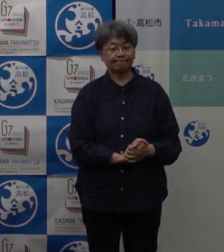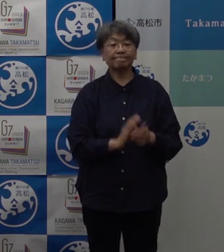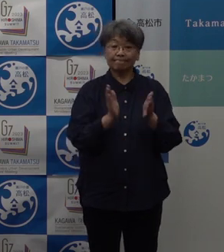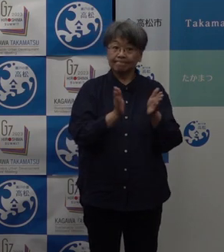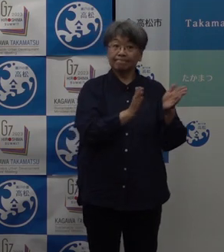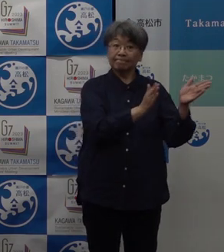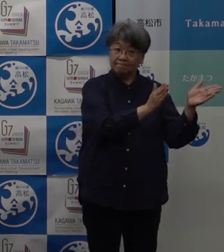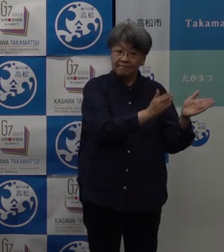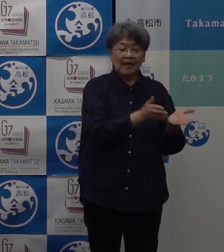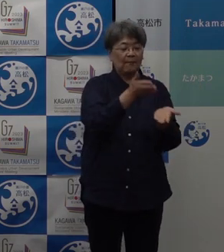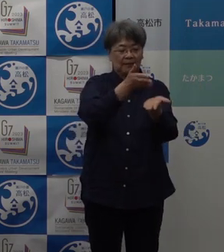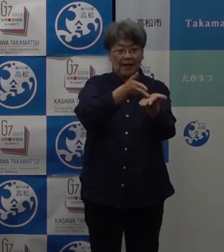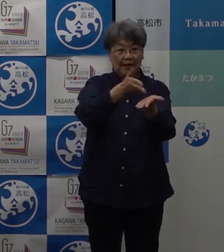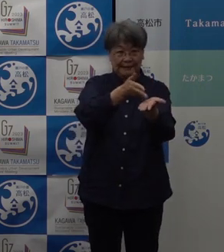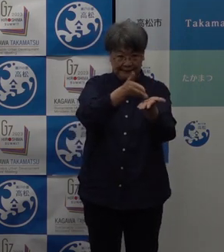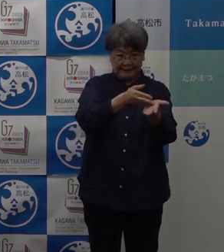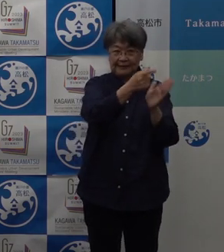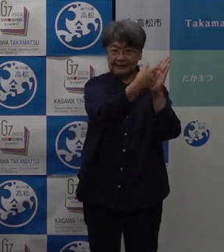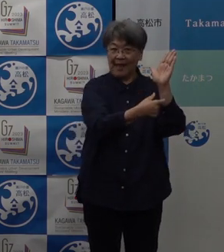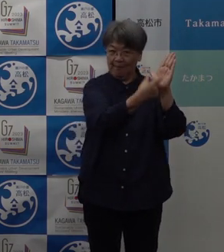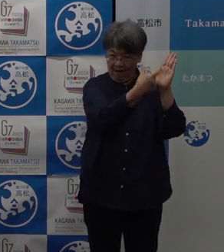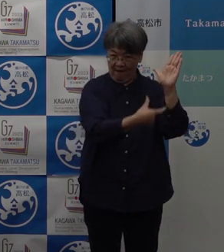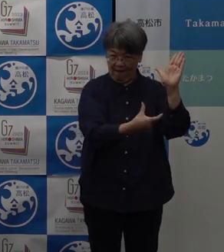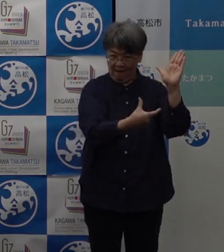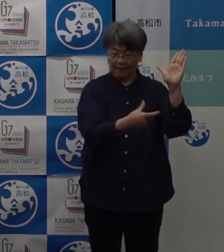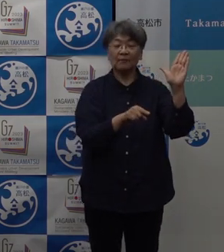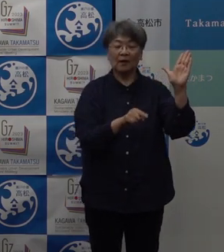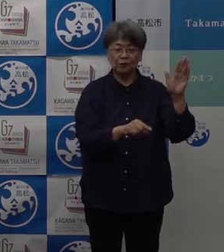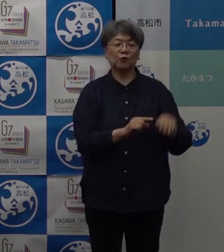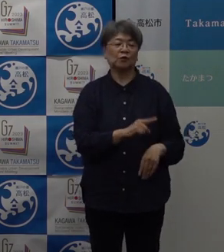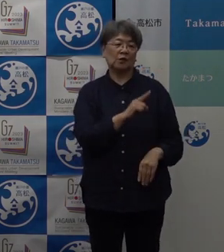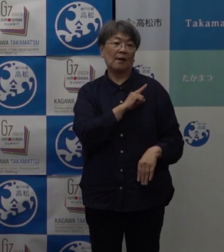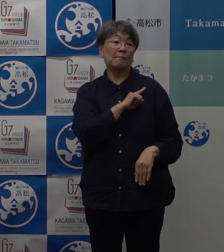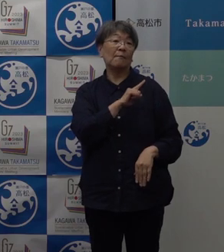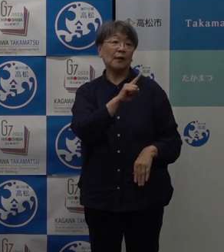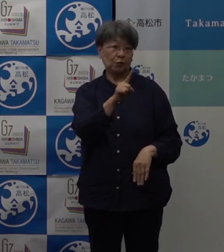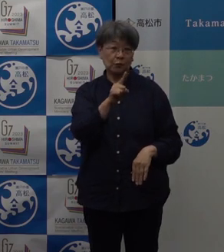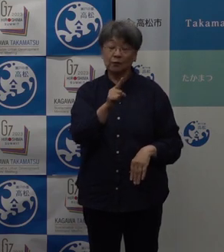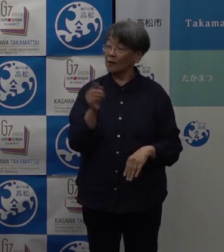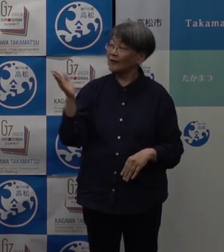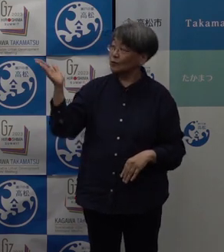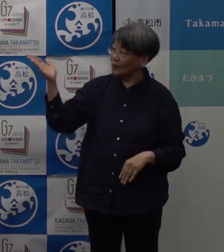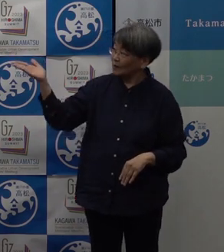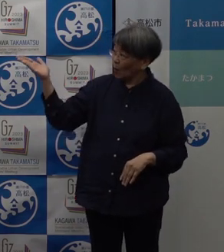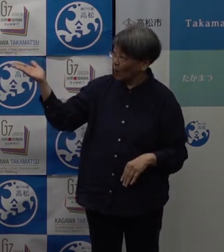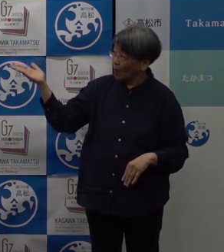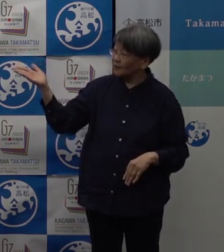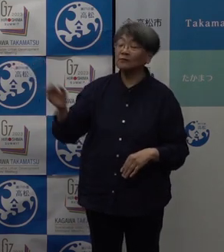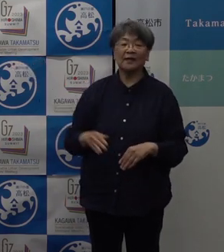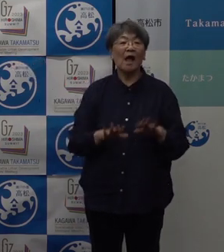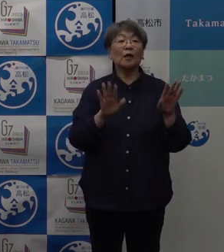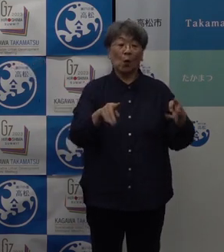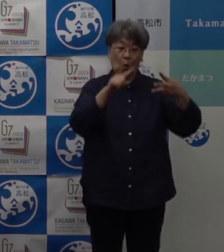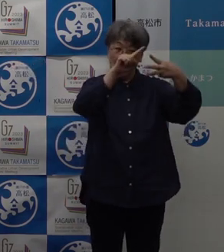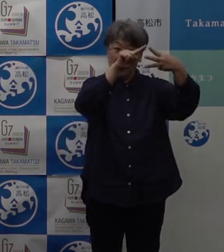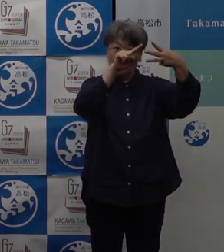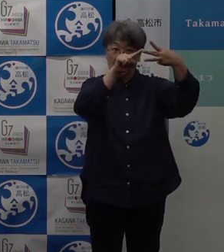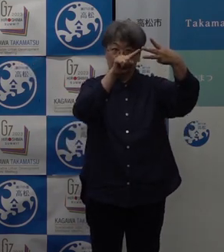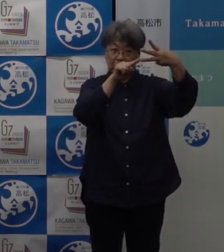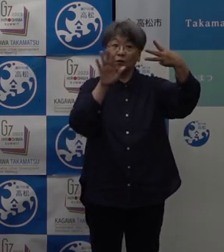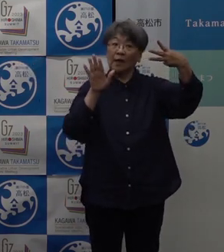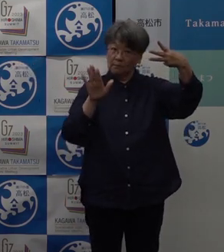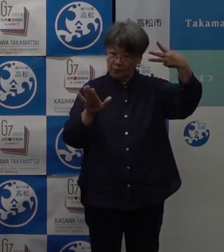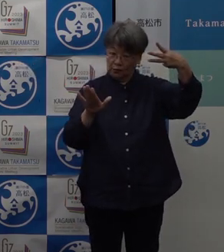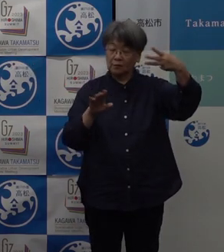それでは題材に入らさせていただきたいと思います。スライドの方を見ていただきたいと思いますが、今日は3点でございます